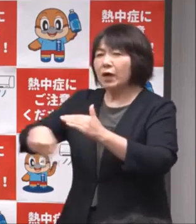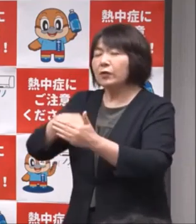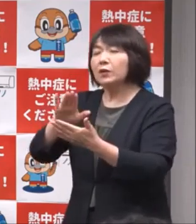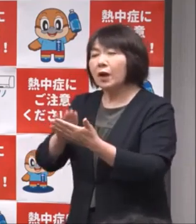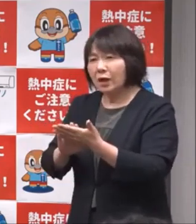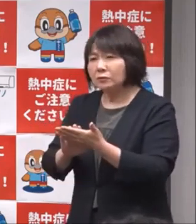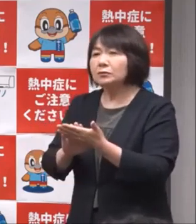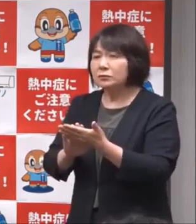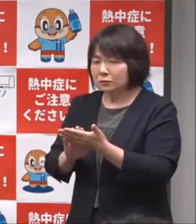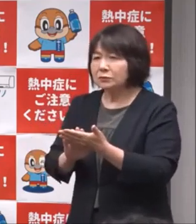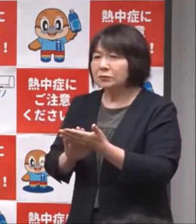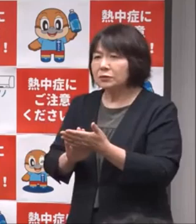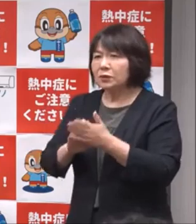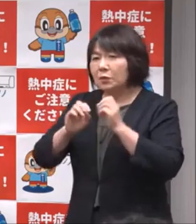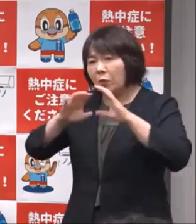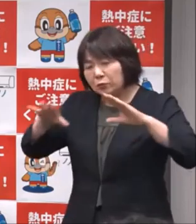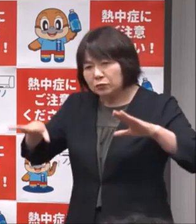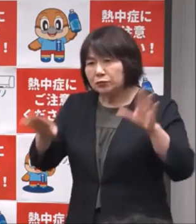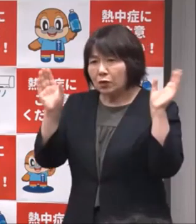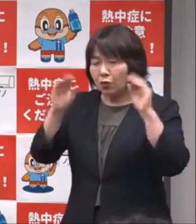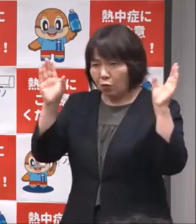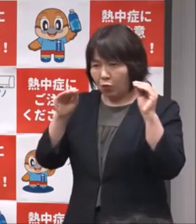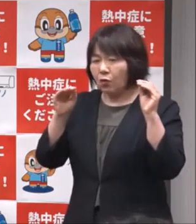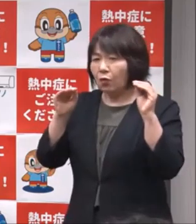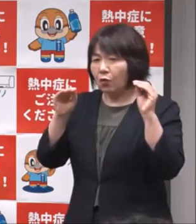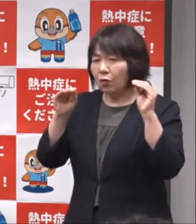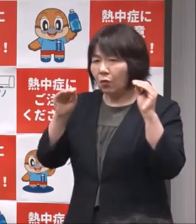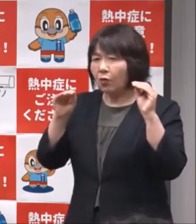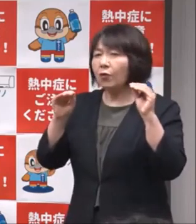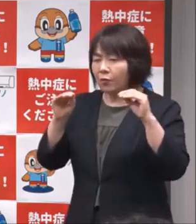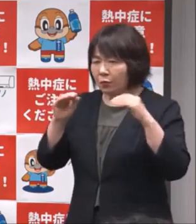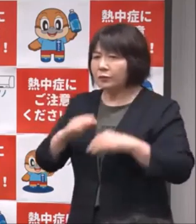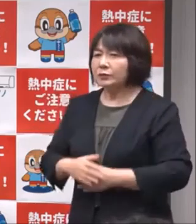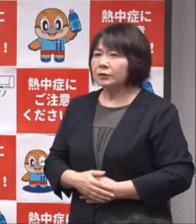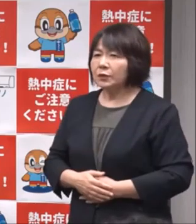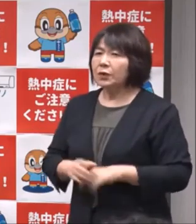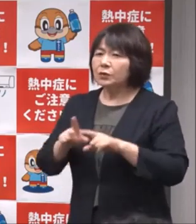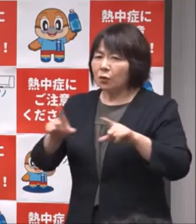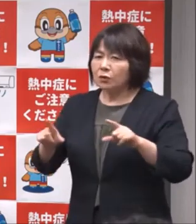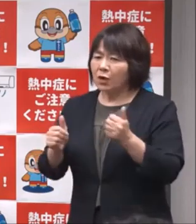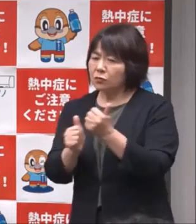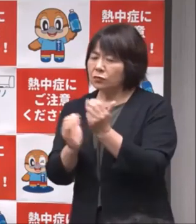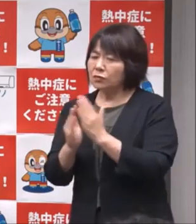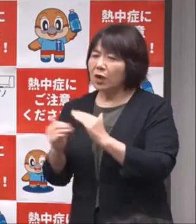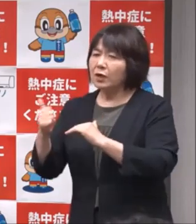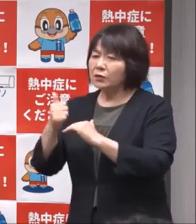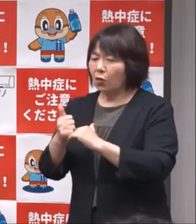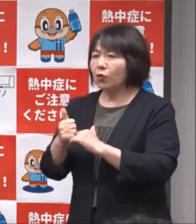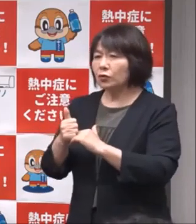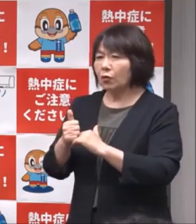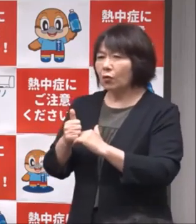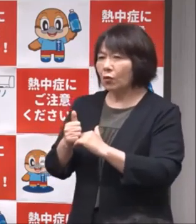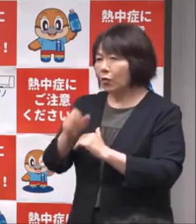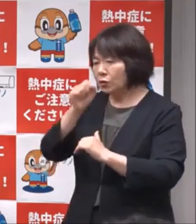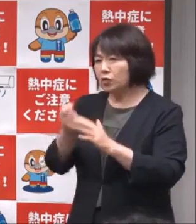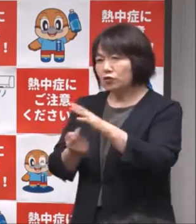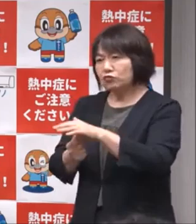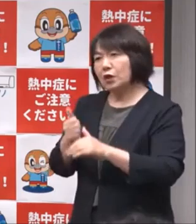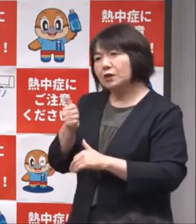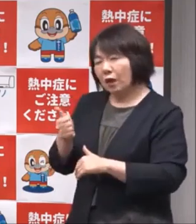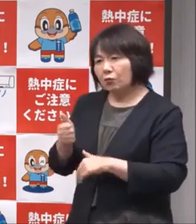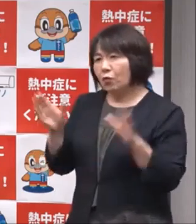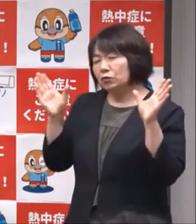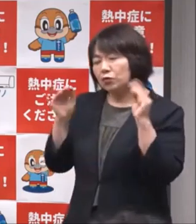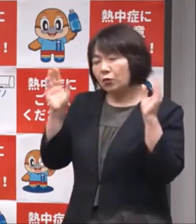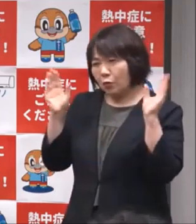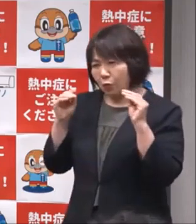ープンになっている情報から分かったも、あの知り得たもんですから、当然副会長の吉村さんもそういう情